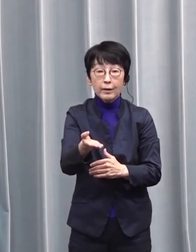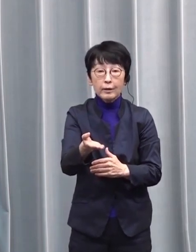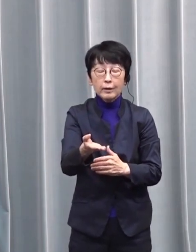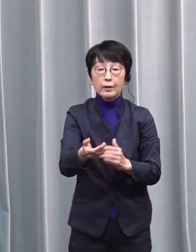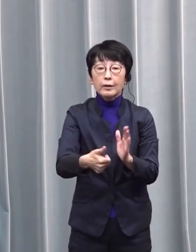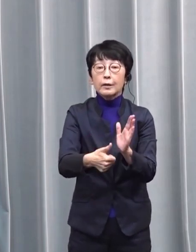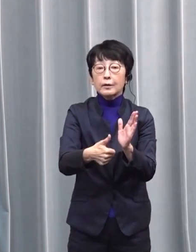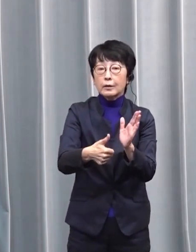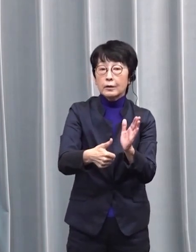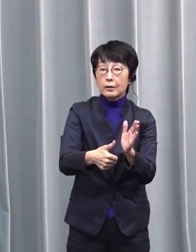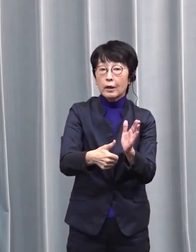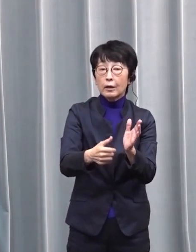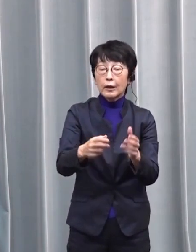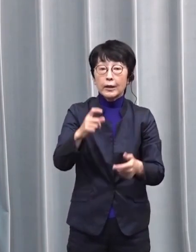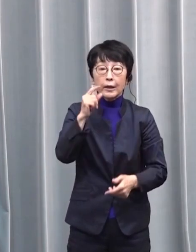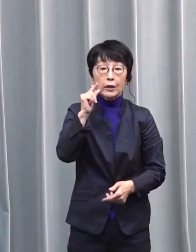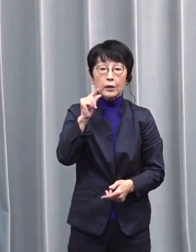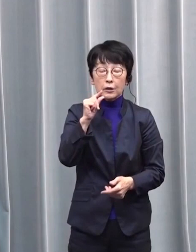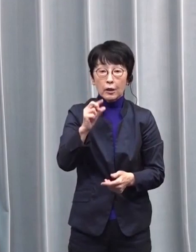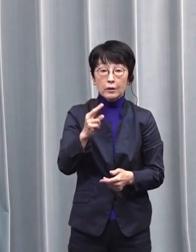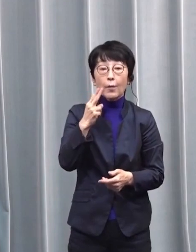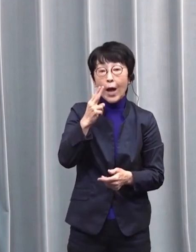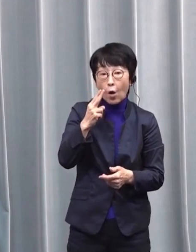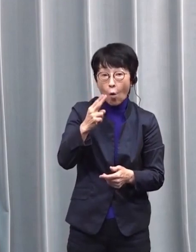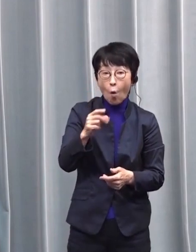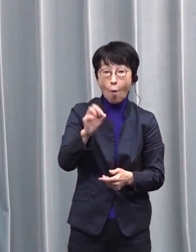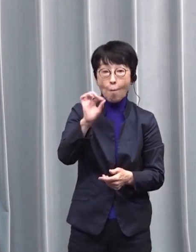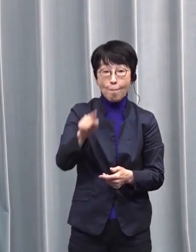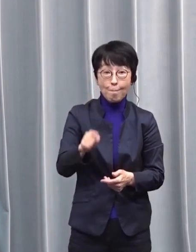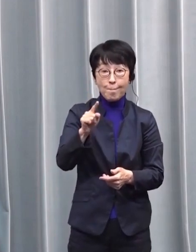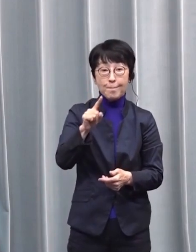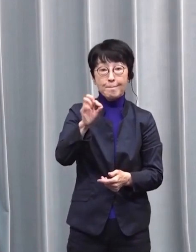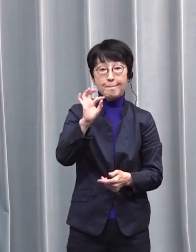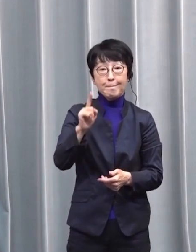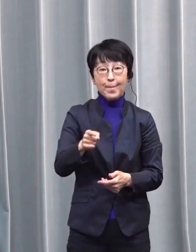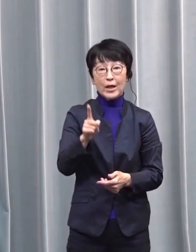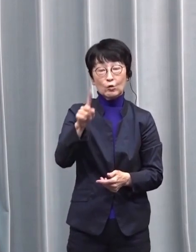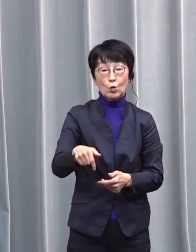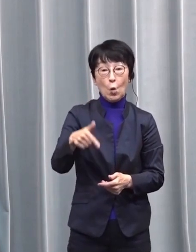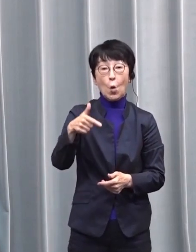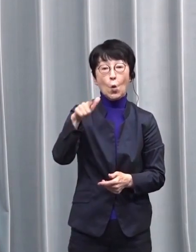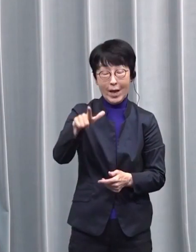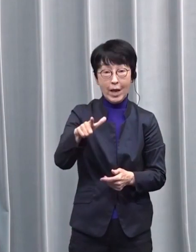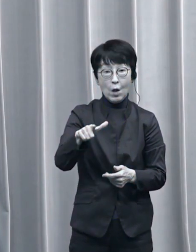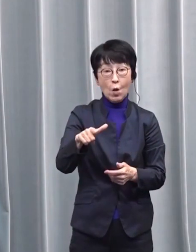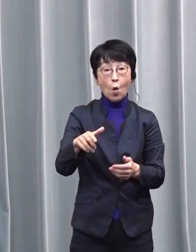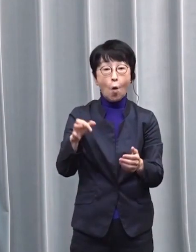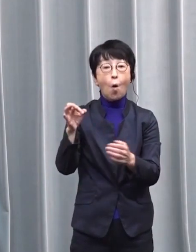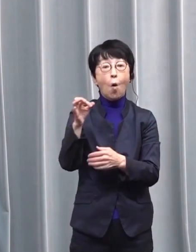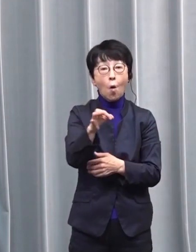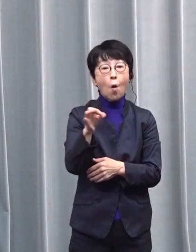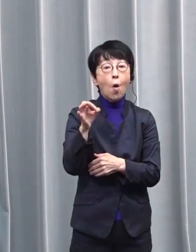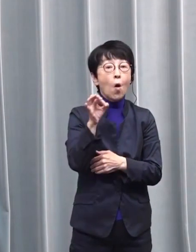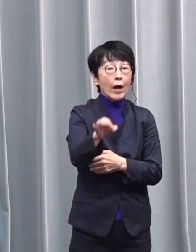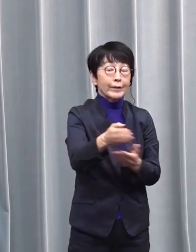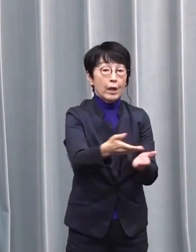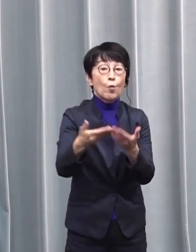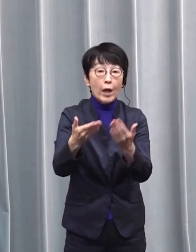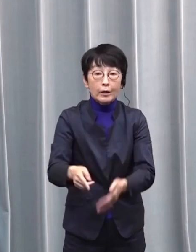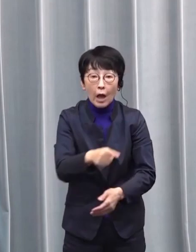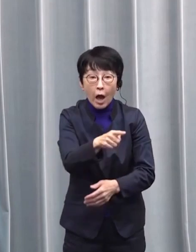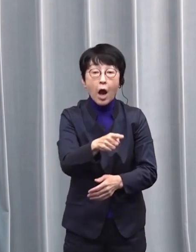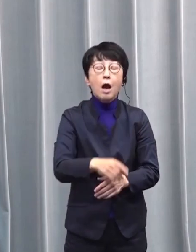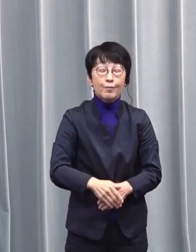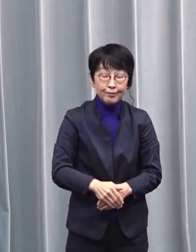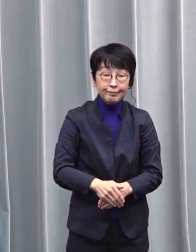メンソールの、タバコを買ってもらったという話をしています。でこの飲酒や喫煙に関しては当時警察庁の局長が、指導を